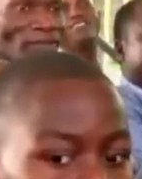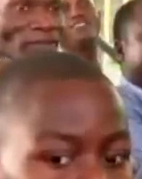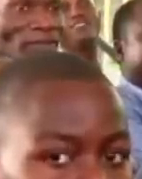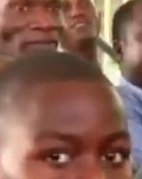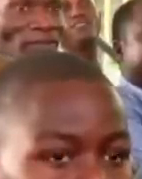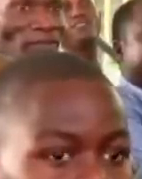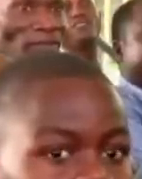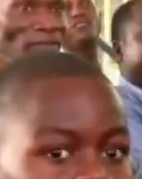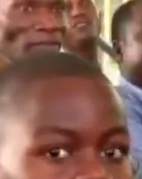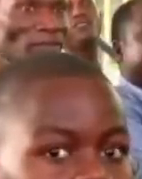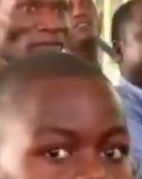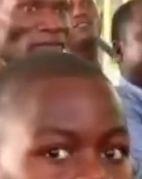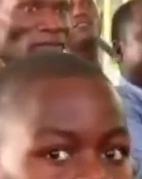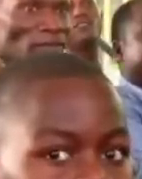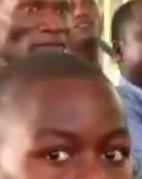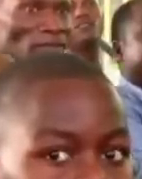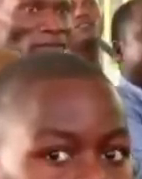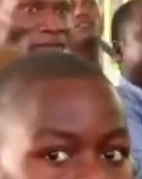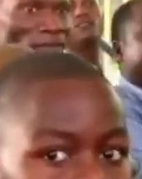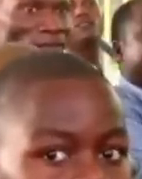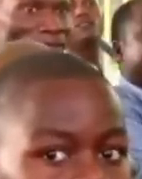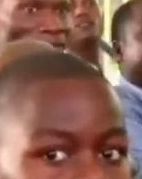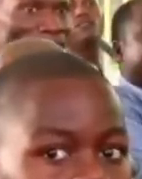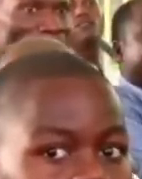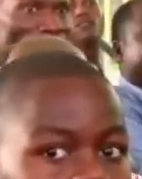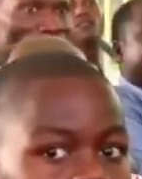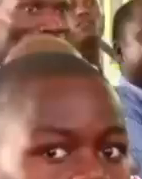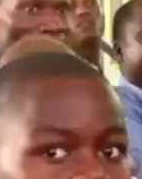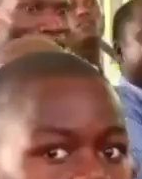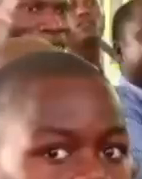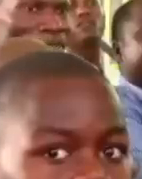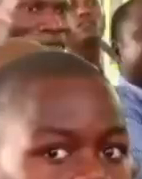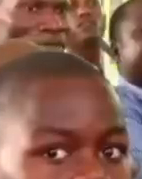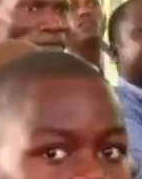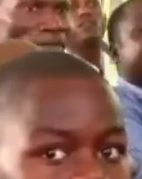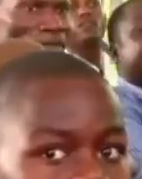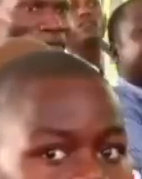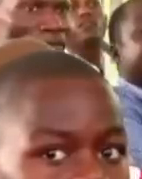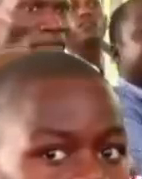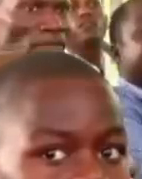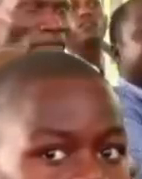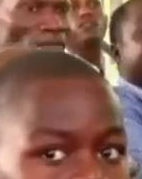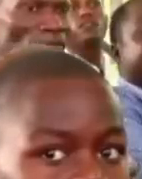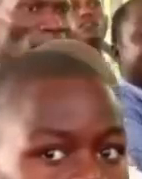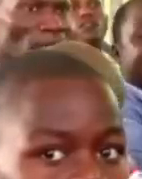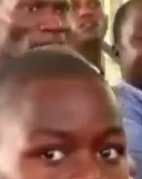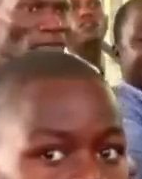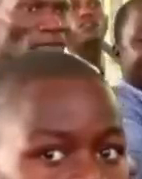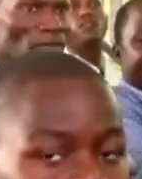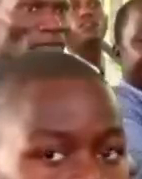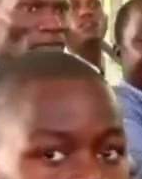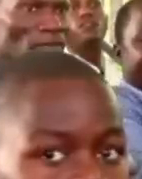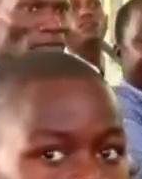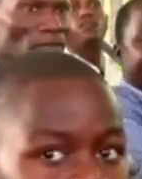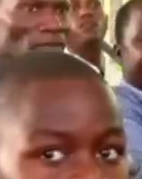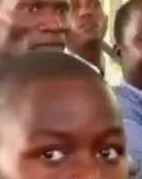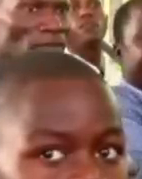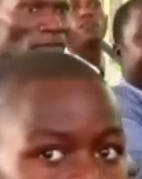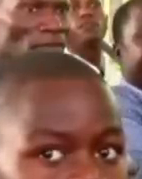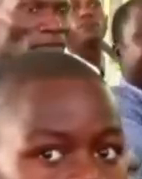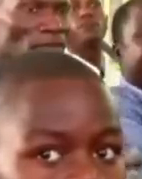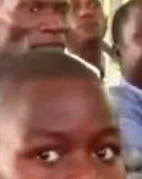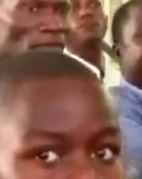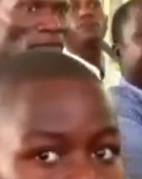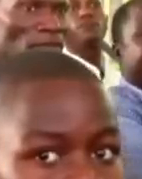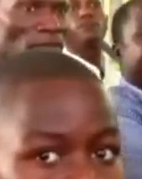Anasema hamuwezi kubatiza watu na mimi hapa nataka nibatizwe. Na mimi nipo. Wazee wakakaa wakatafakari. Lile baraza